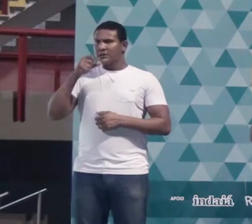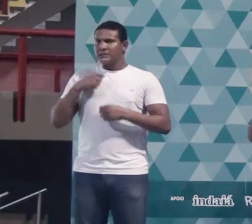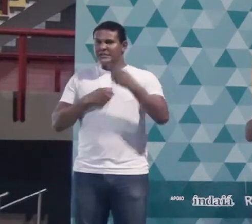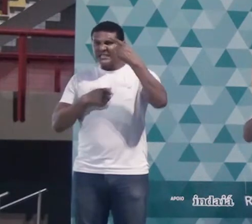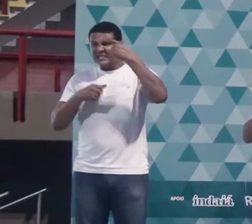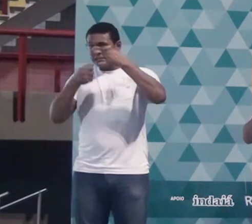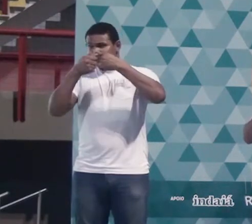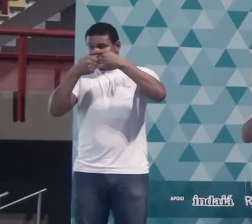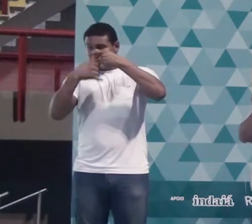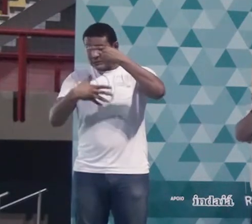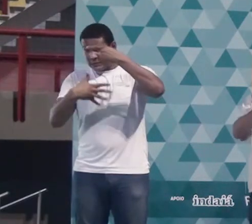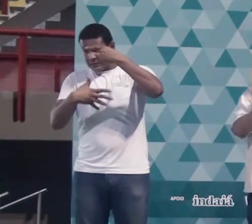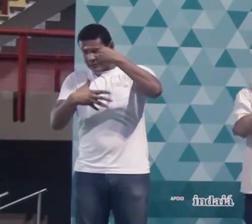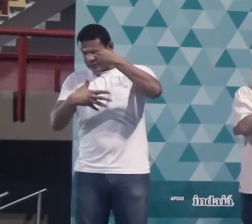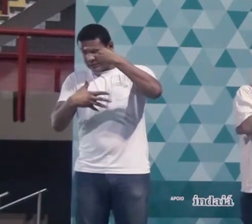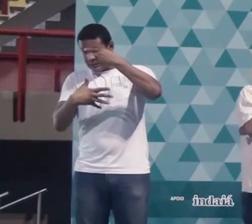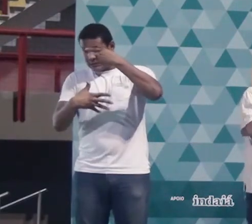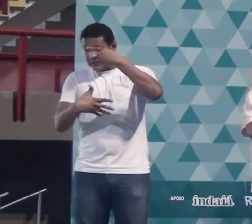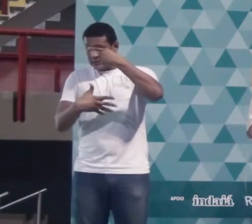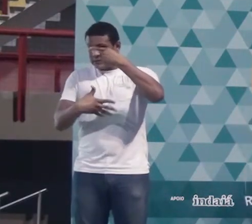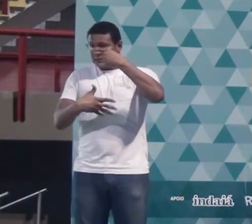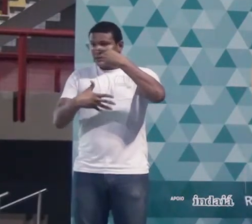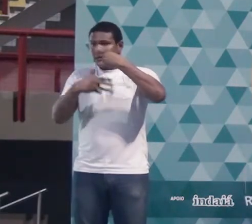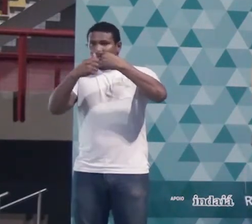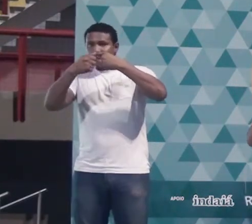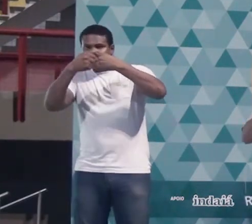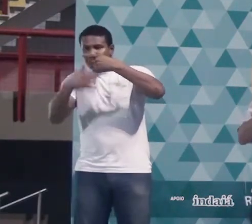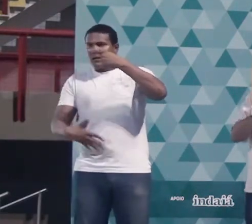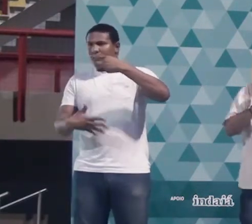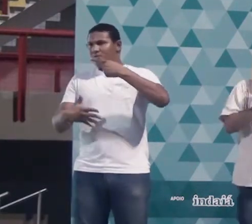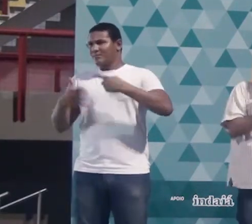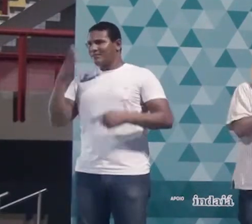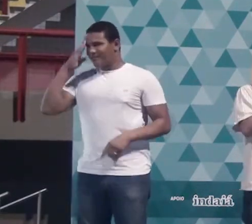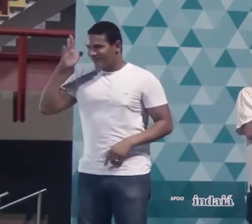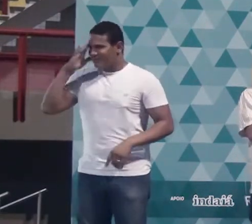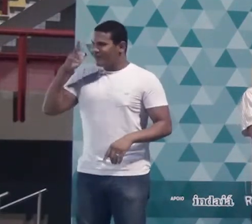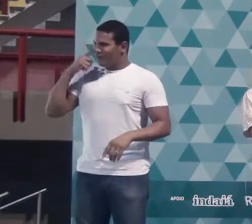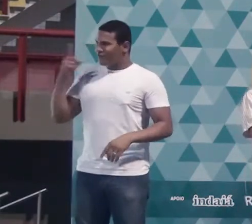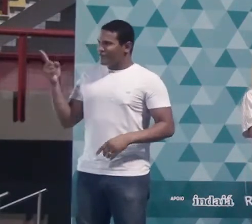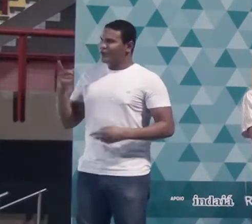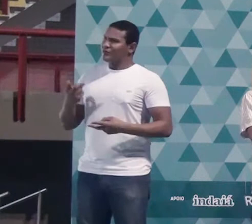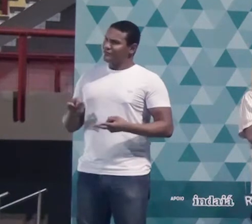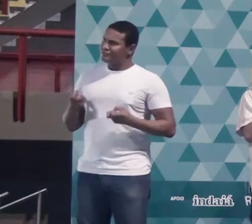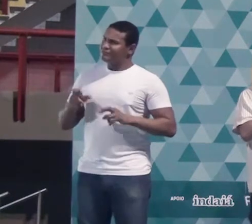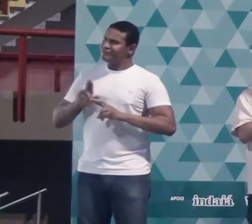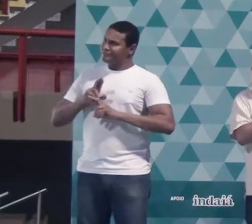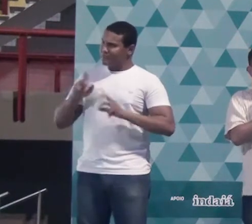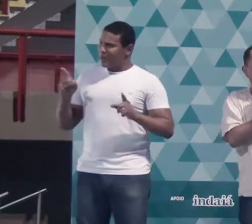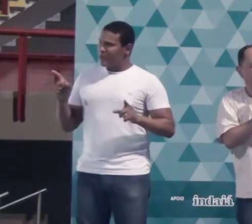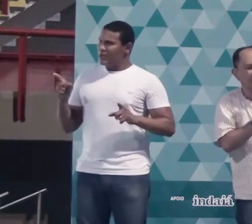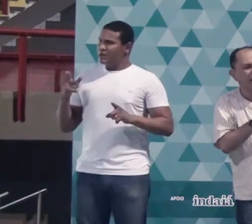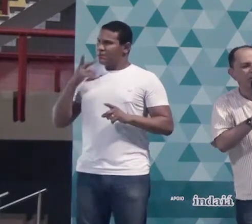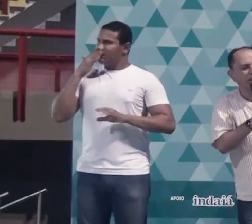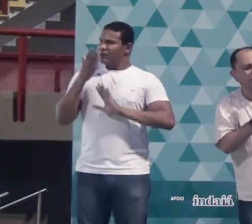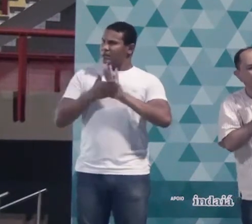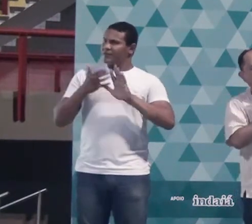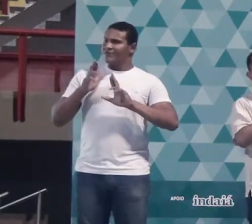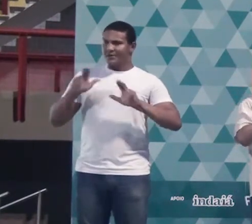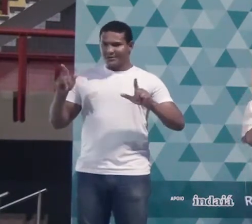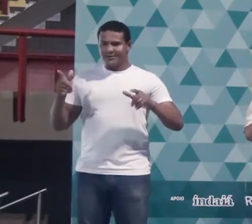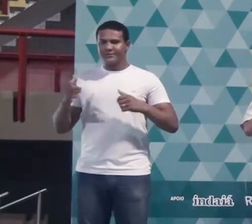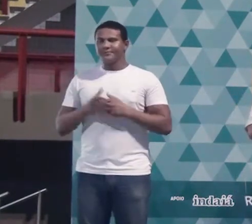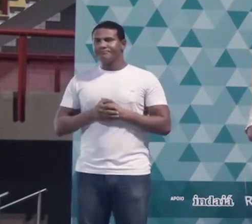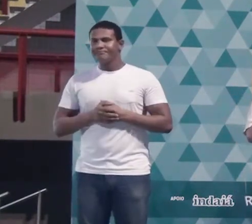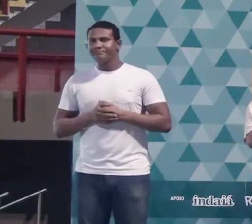específico para o mais genérico. Ó. Vai do hipônimo para o hipônimo. Olha como fica um texto diferente, bonito, né? Interessante. Muito bem,